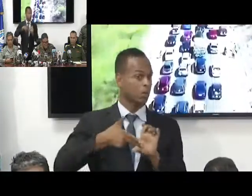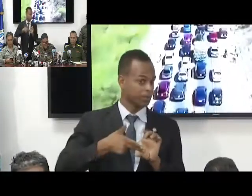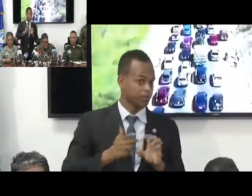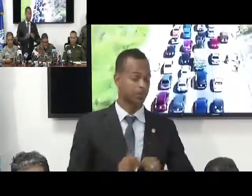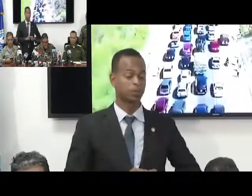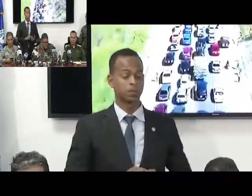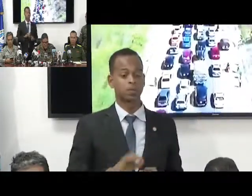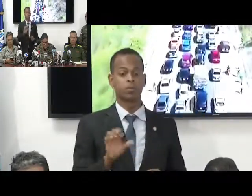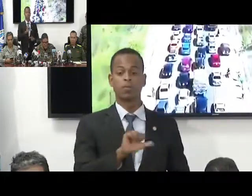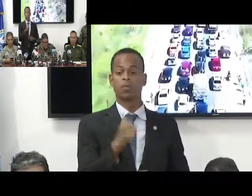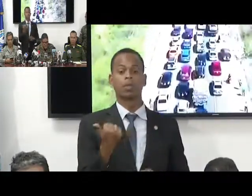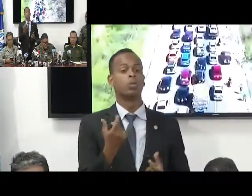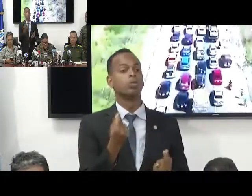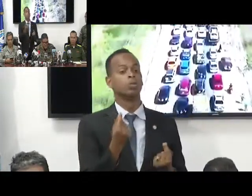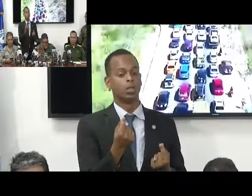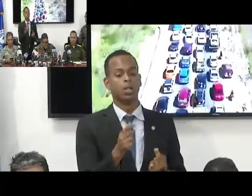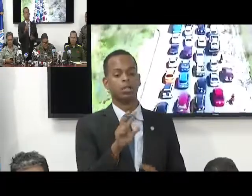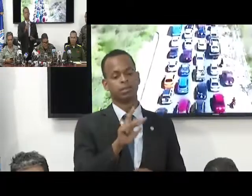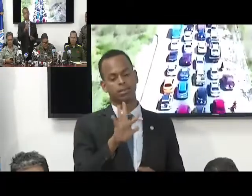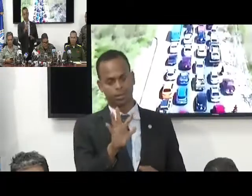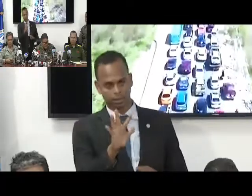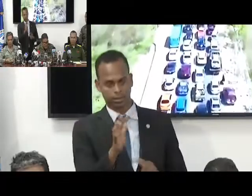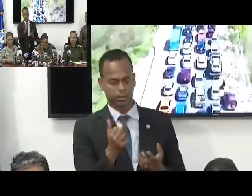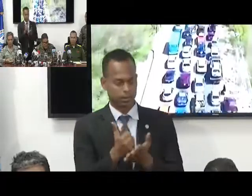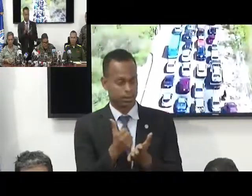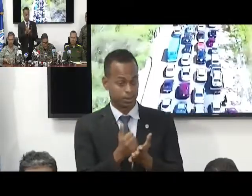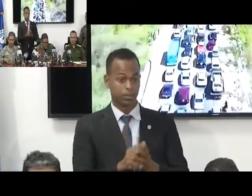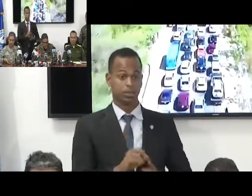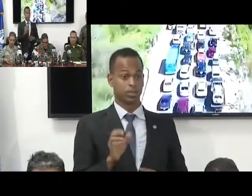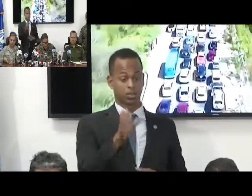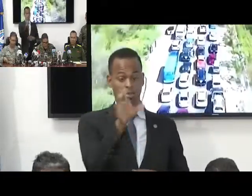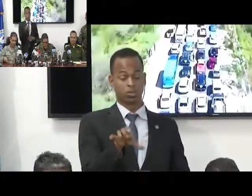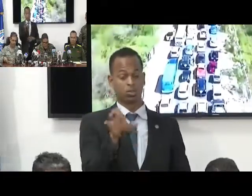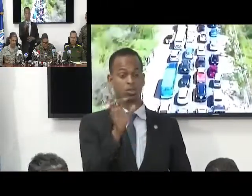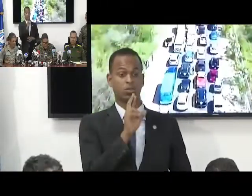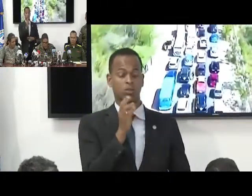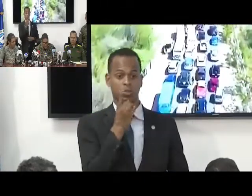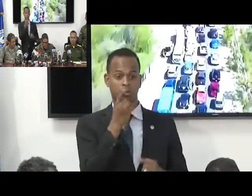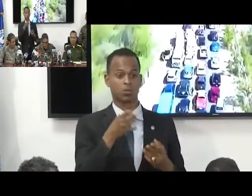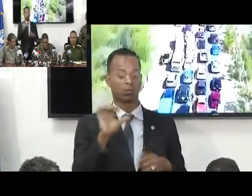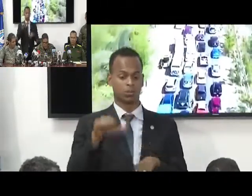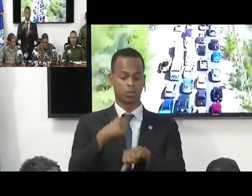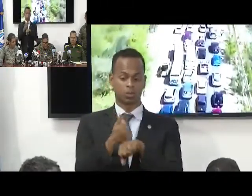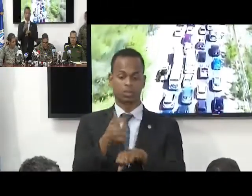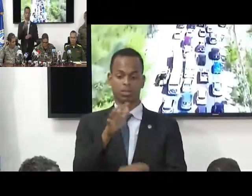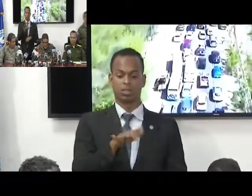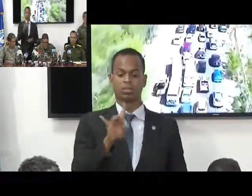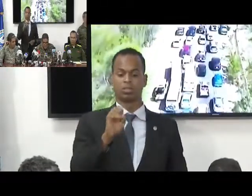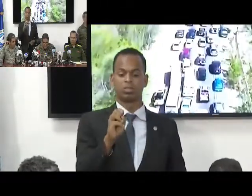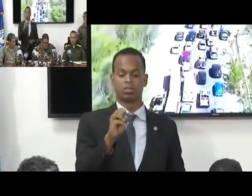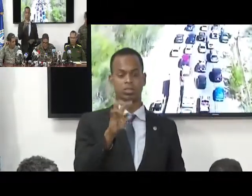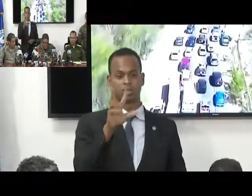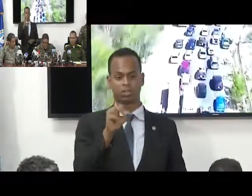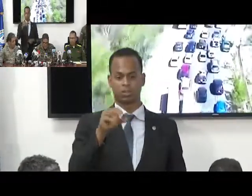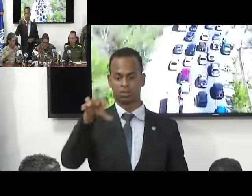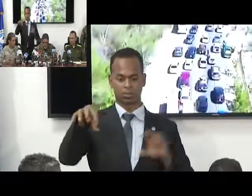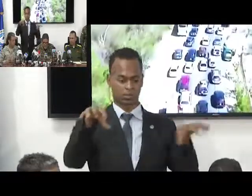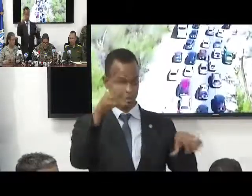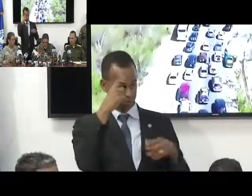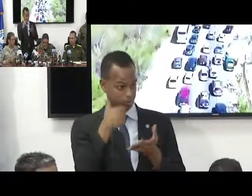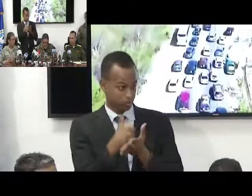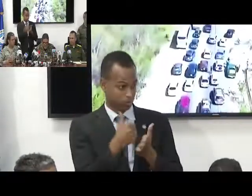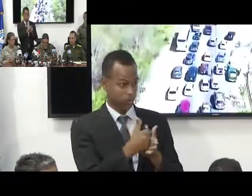Caribe Asistencia realizó 35 asistencias. La Cruz Roja Dominicana reportó e instaló unos 830 puestos de asistencia